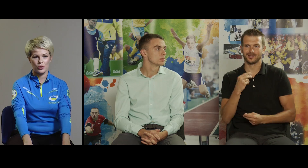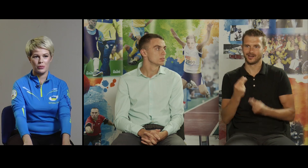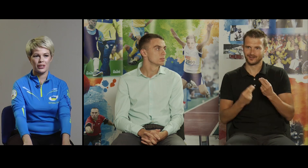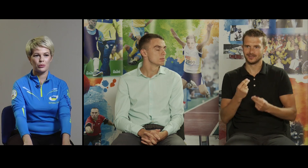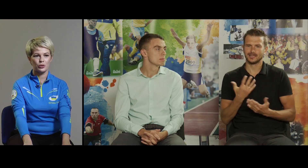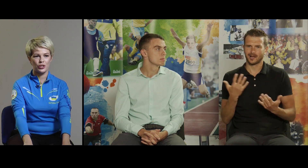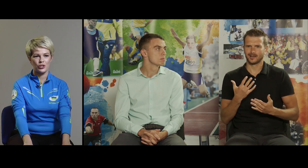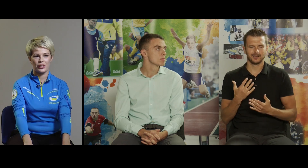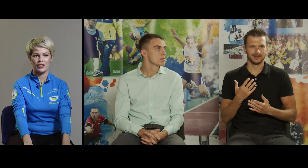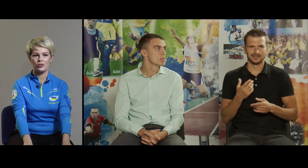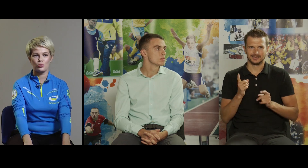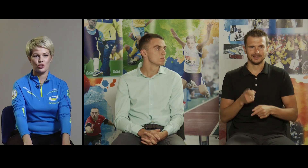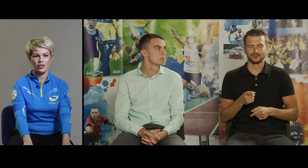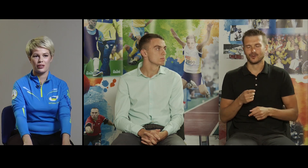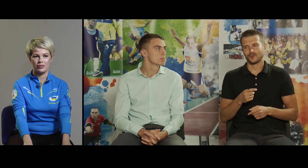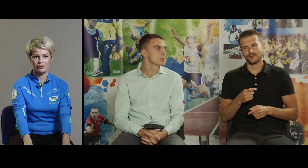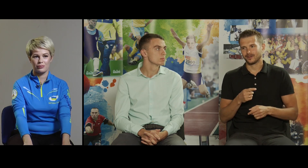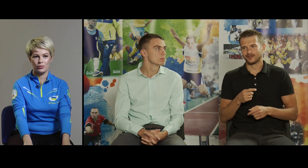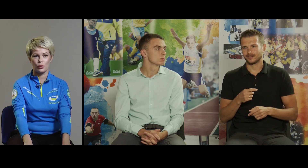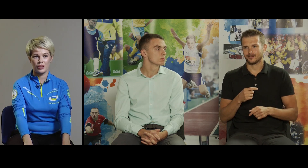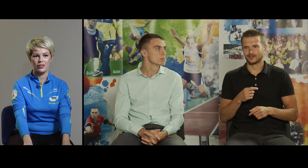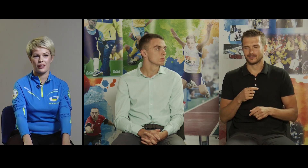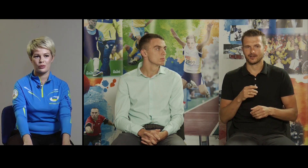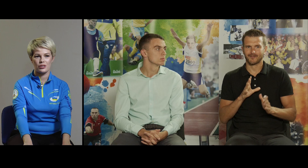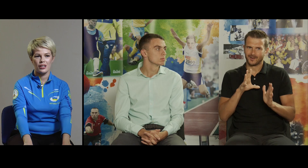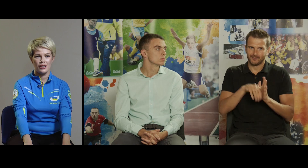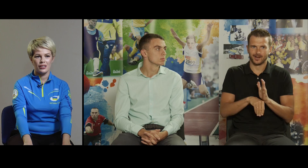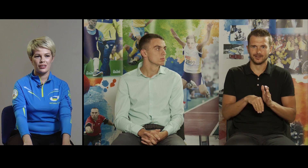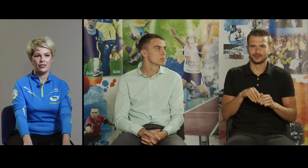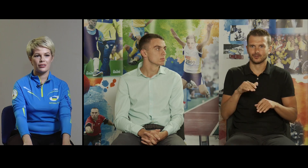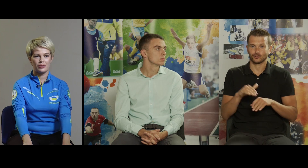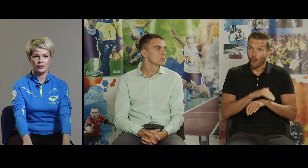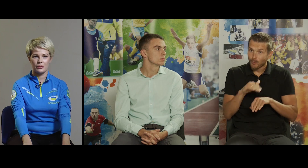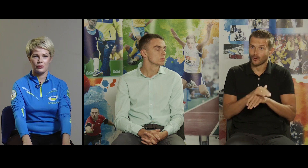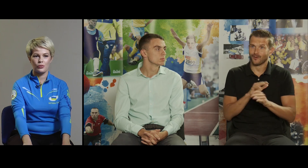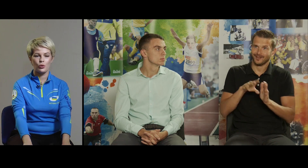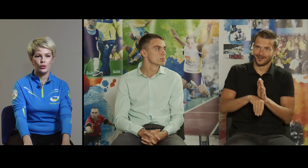нові спортсмени, молодіші, які дуже добре грають. І